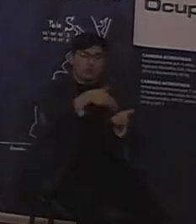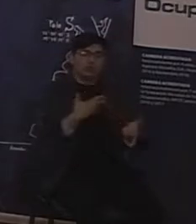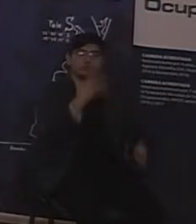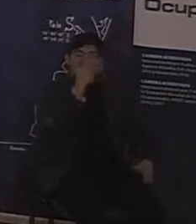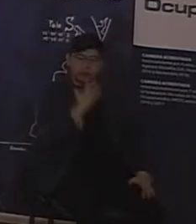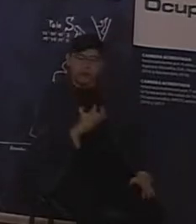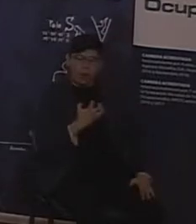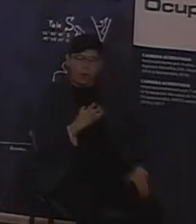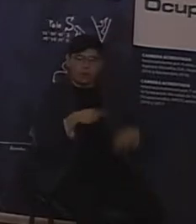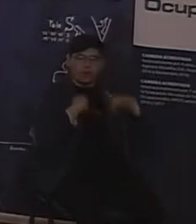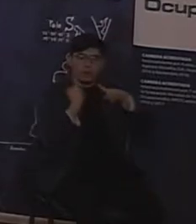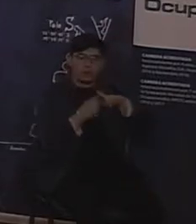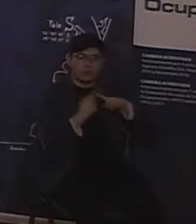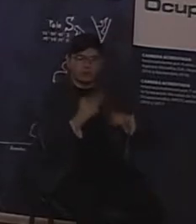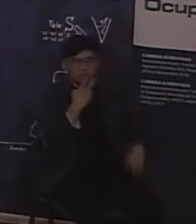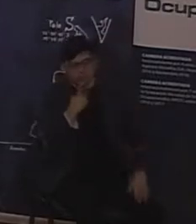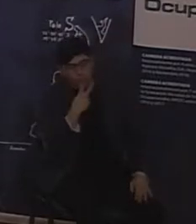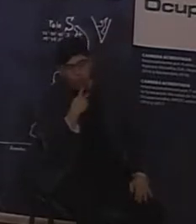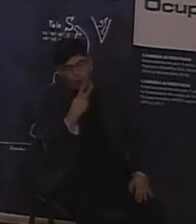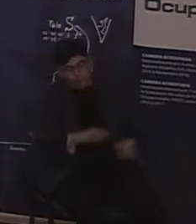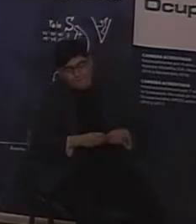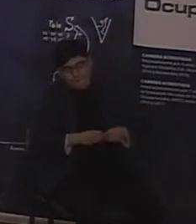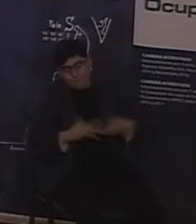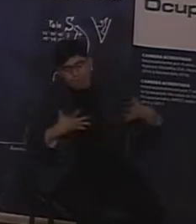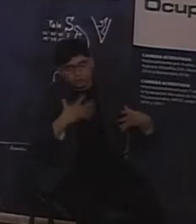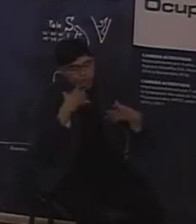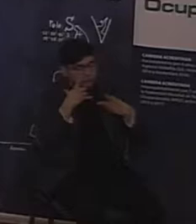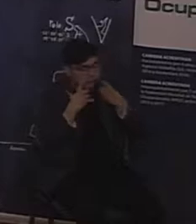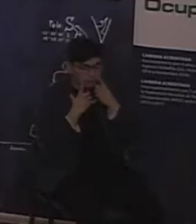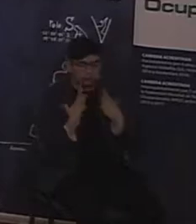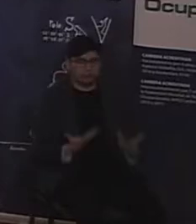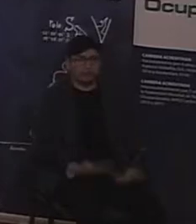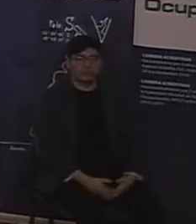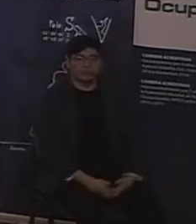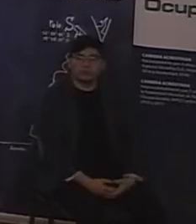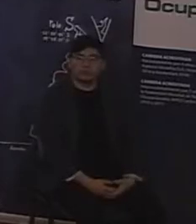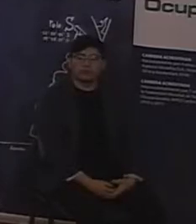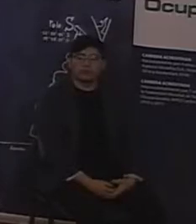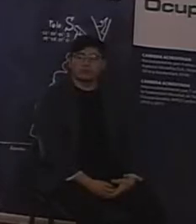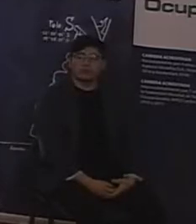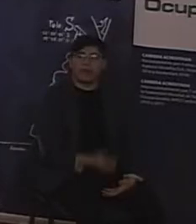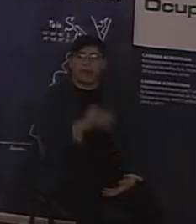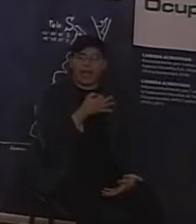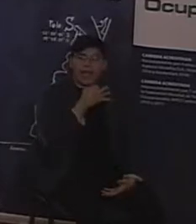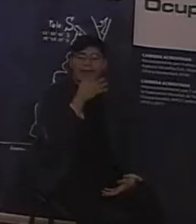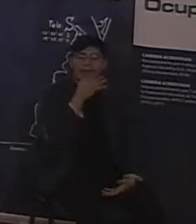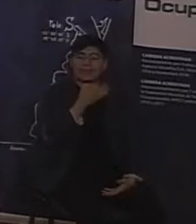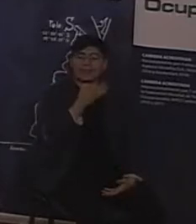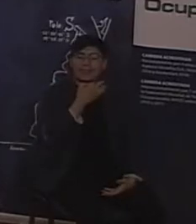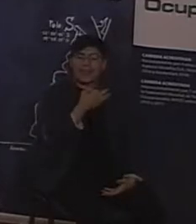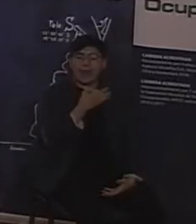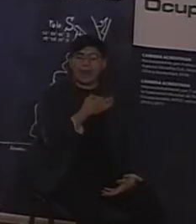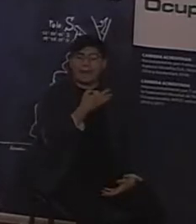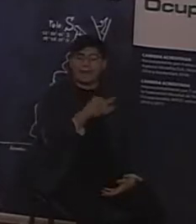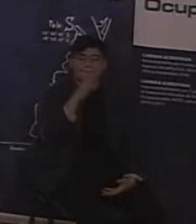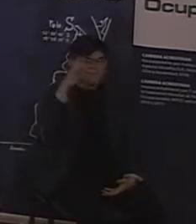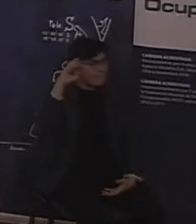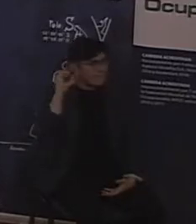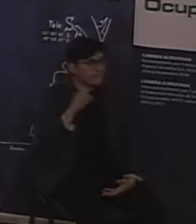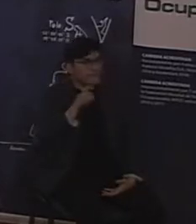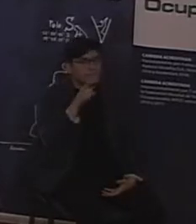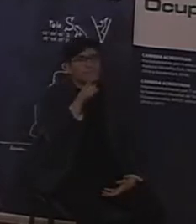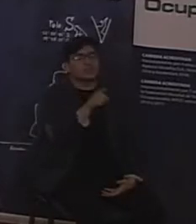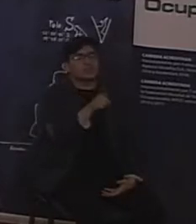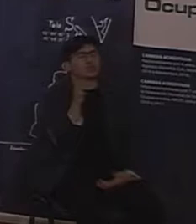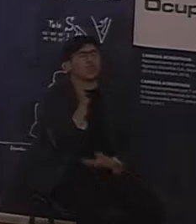lloraba más de mucha pena y decía pero si ese flamenco es rosado